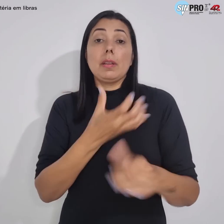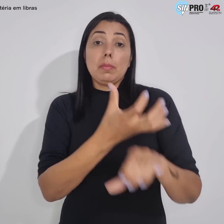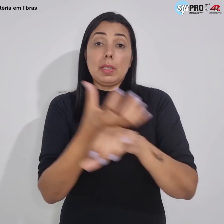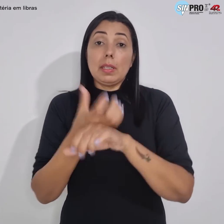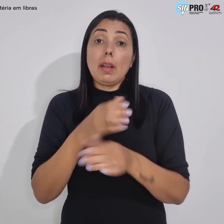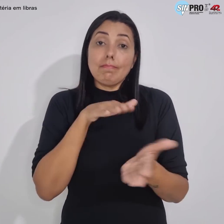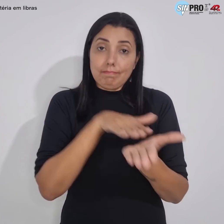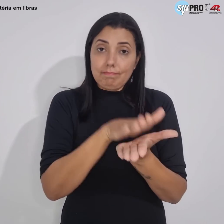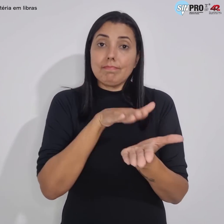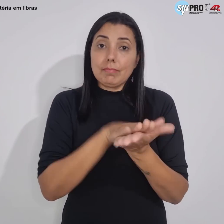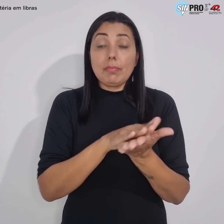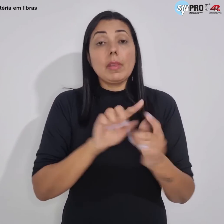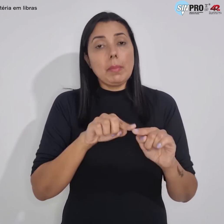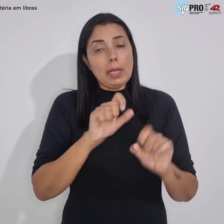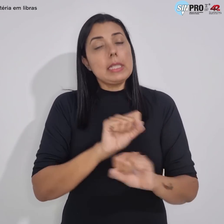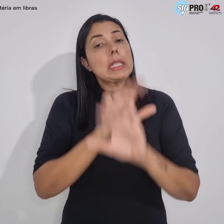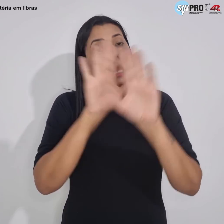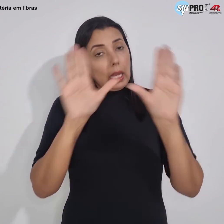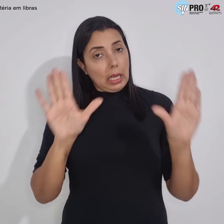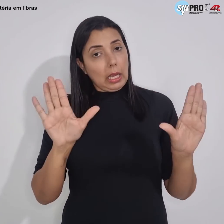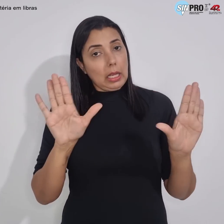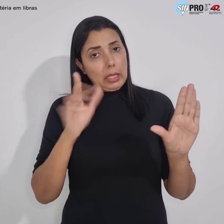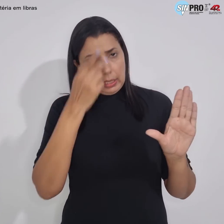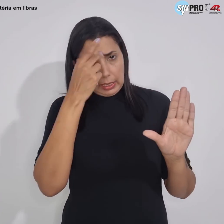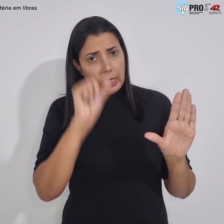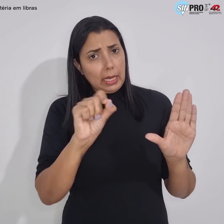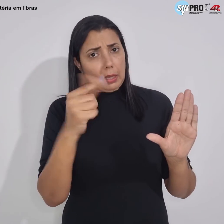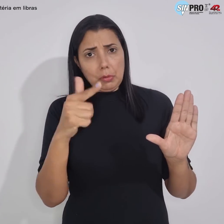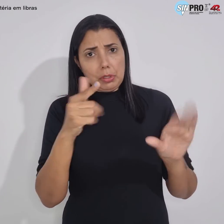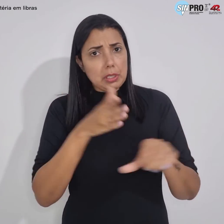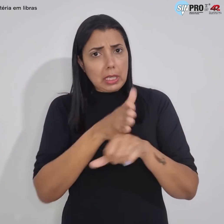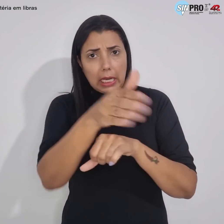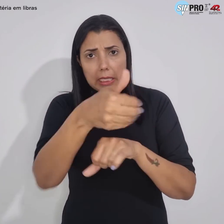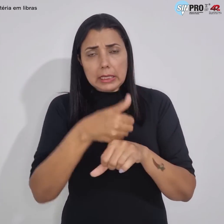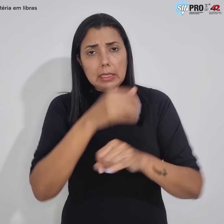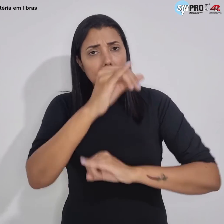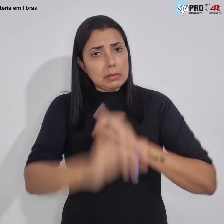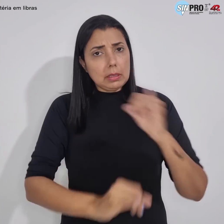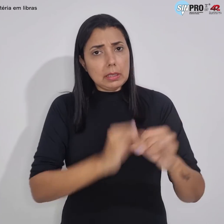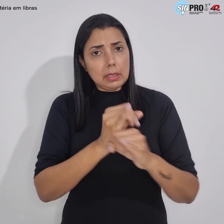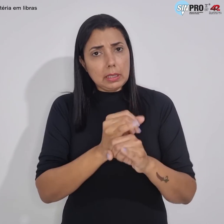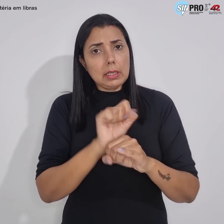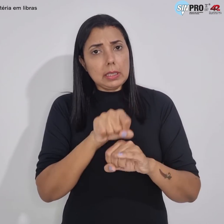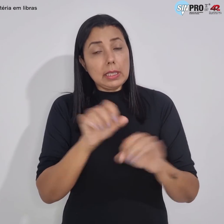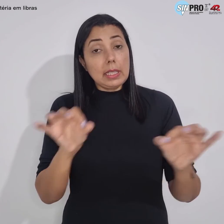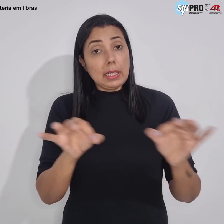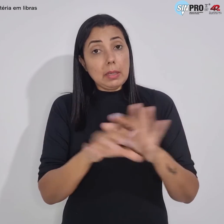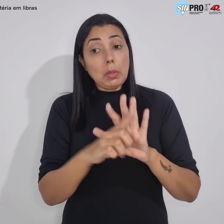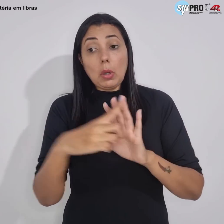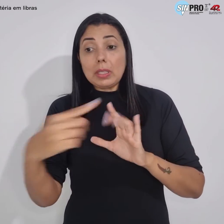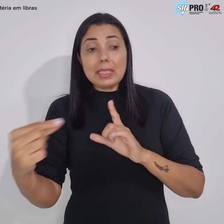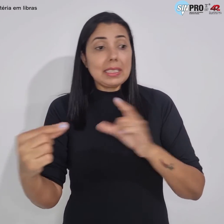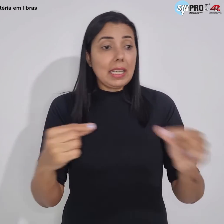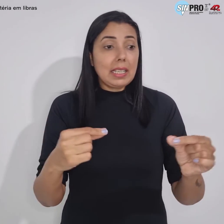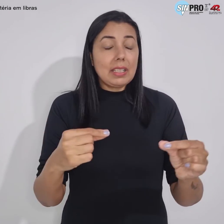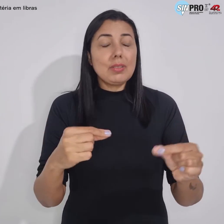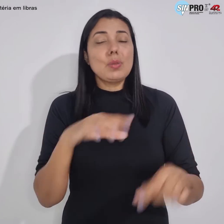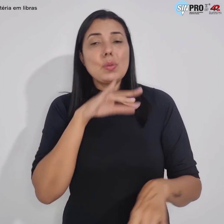impresso. Mas é claro que quem não tinha acesso à internet acabou saindo em desvantagem,